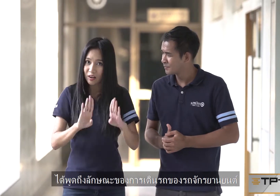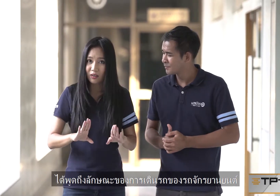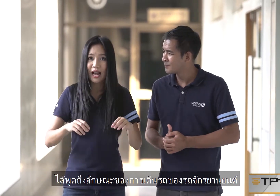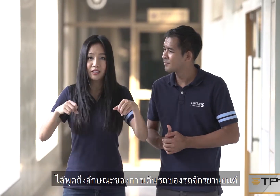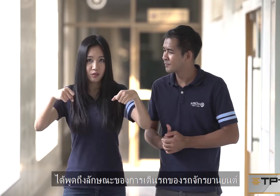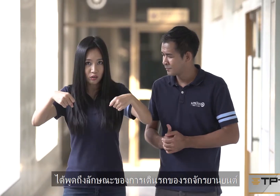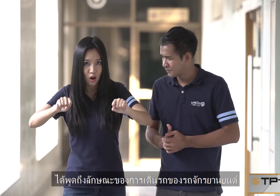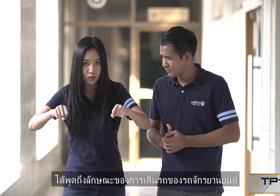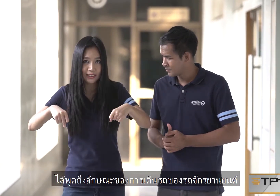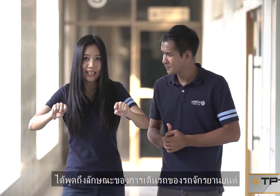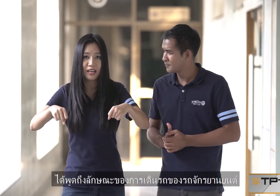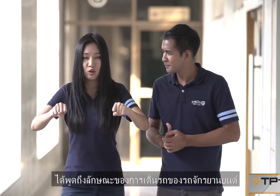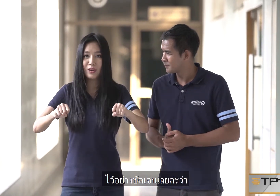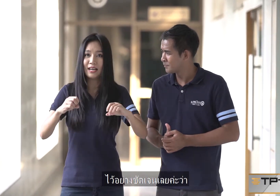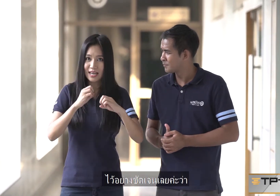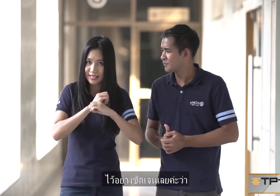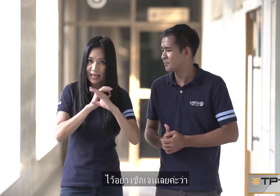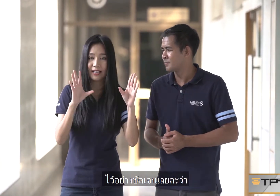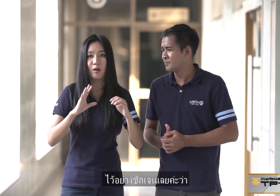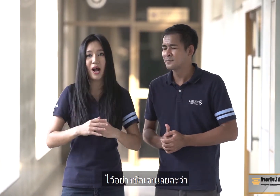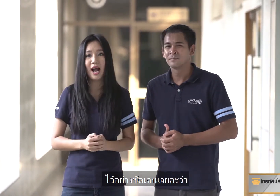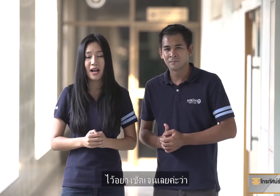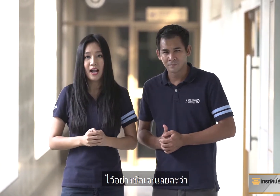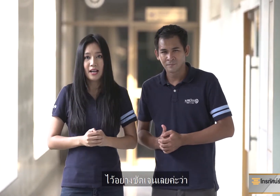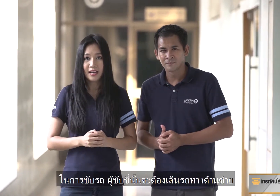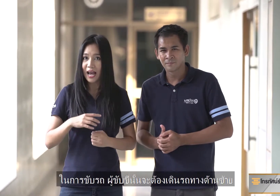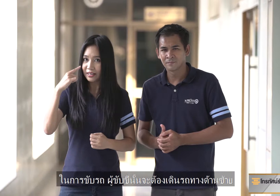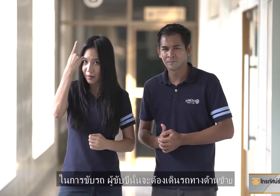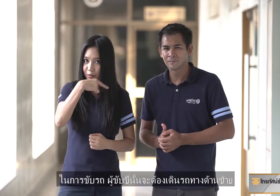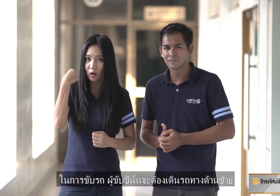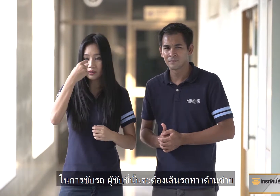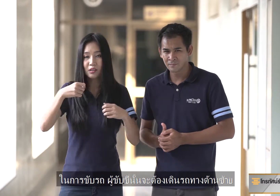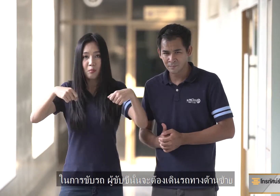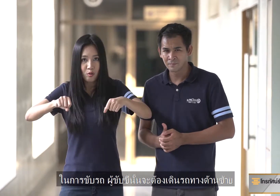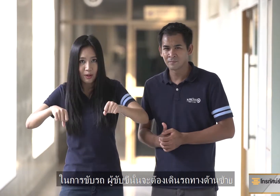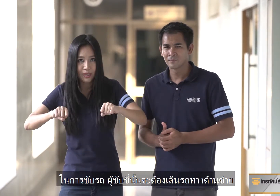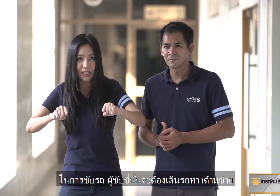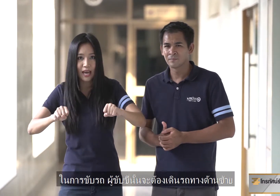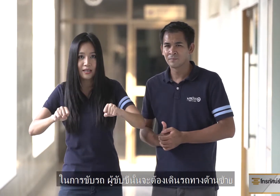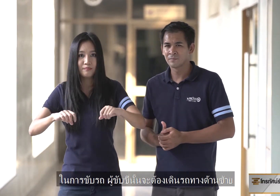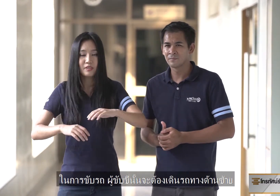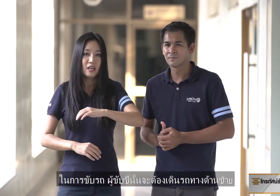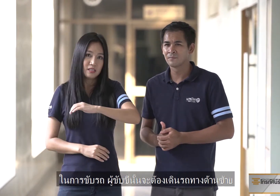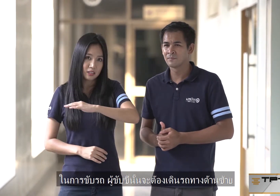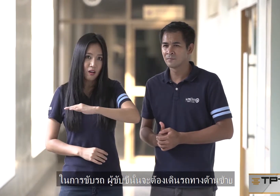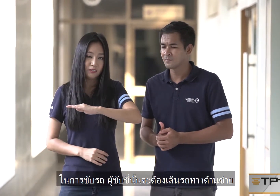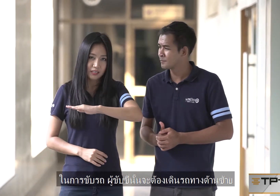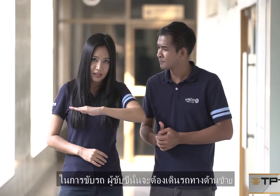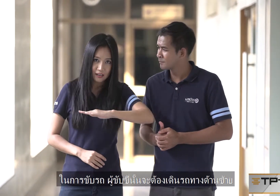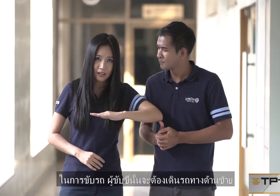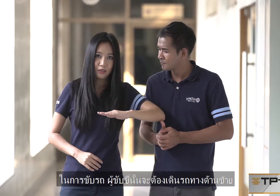งลักษณะของการเดินรถของรถจักรยานยนต์ไว้อย่างชัดเจนเลยค่ะว่าในการขับรถผู้ขับขี่นั้นจะ